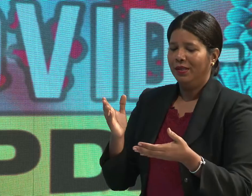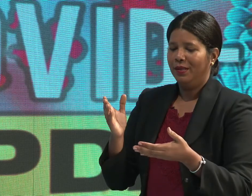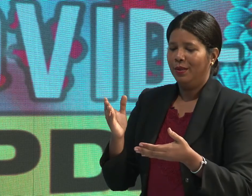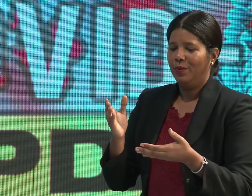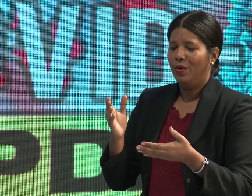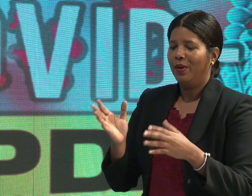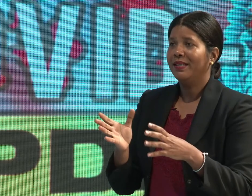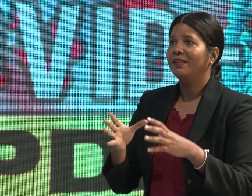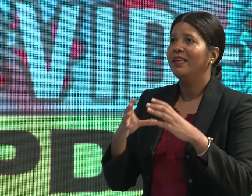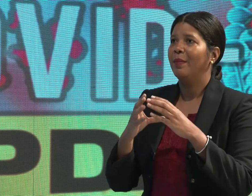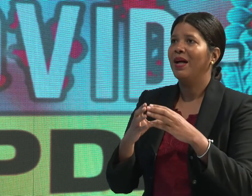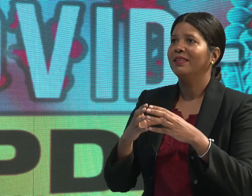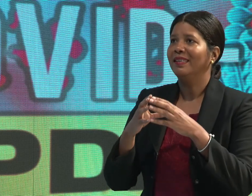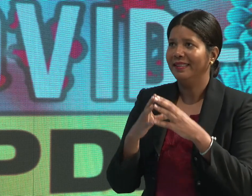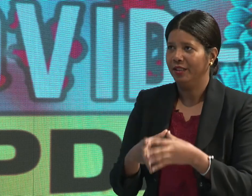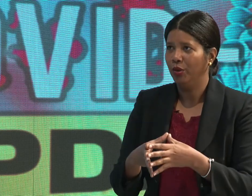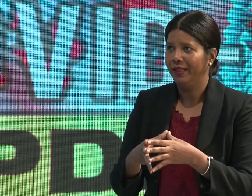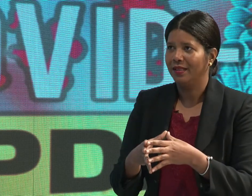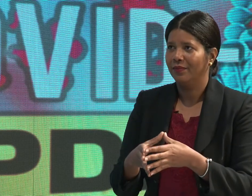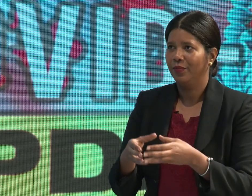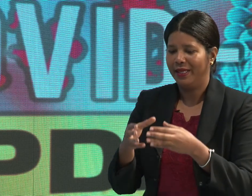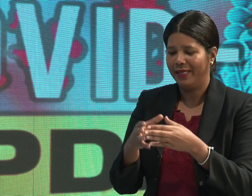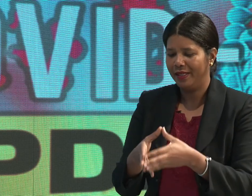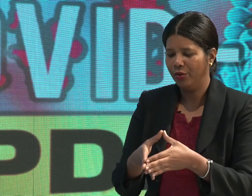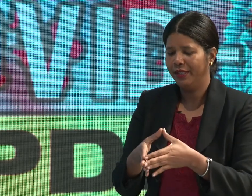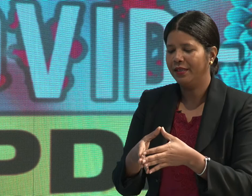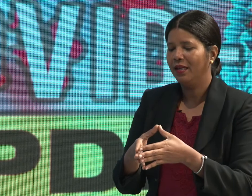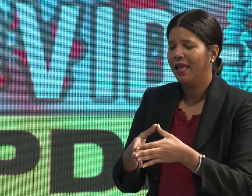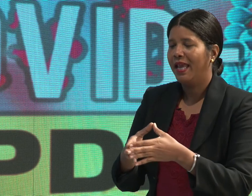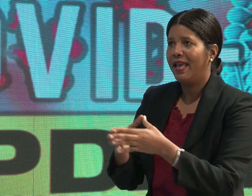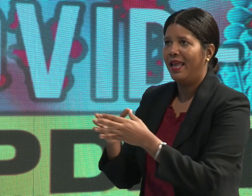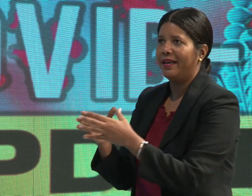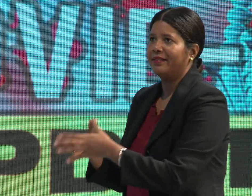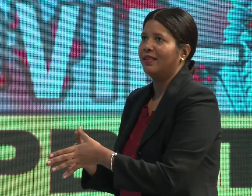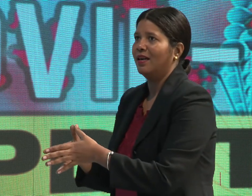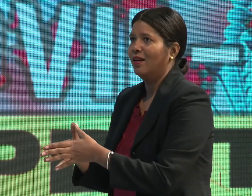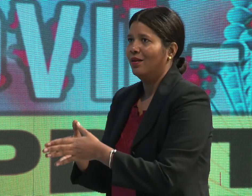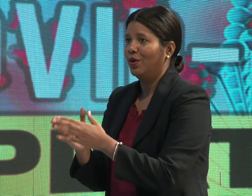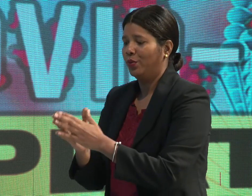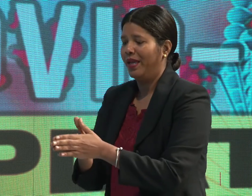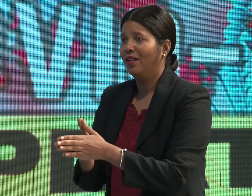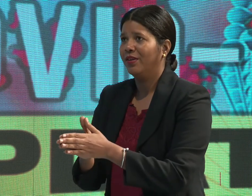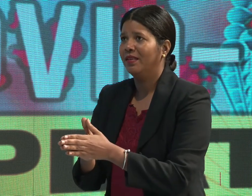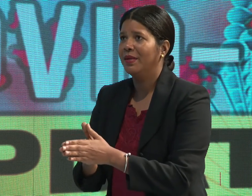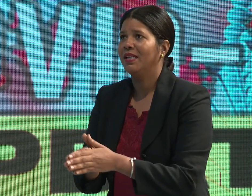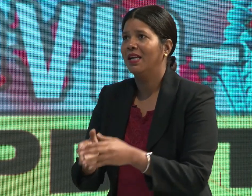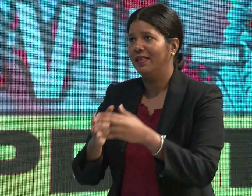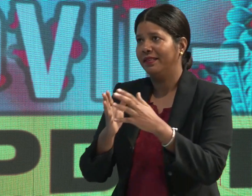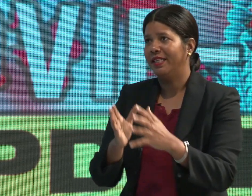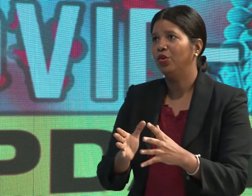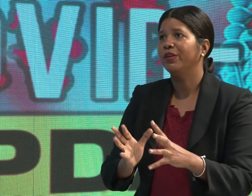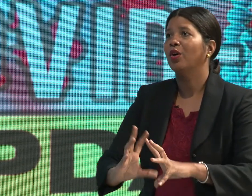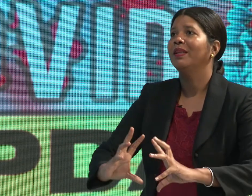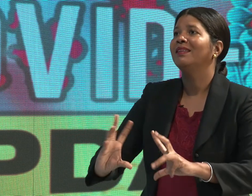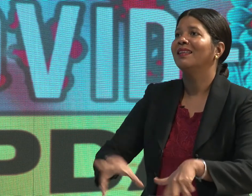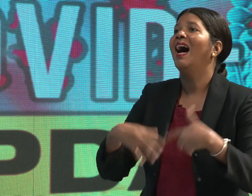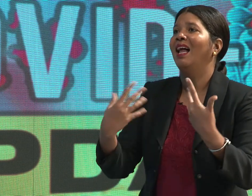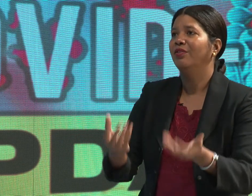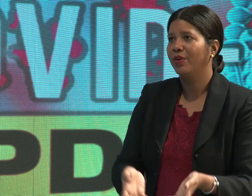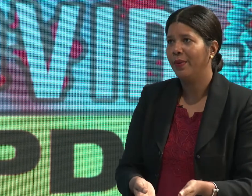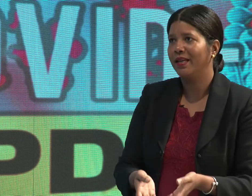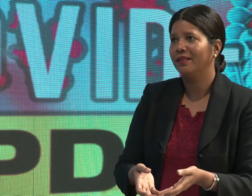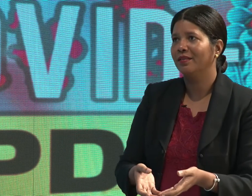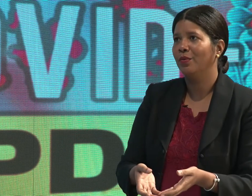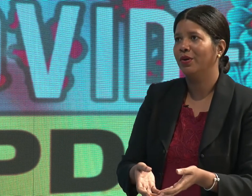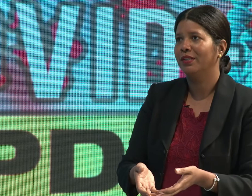dus wat er is, je hebt altijd regulier. Mm-hmm. Regulier en extra. Ja. Wat wij alvast hebben gedaan is regulier omdat dat